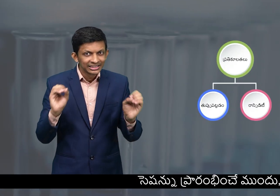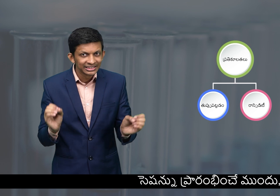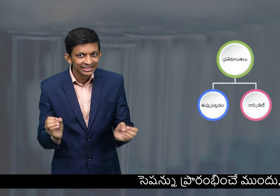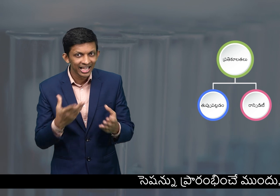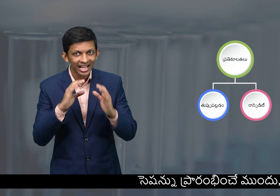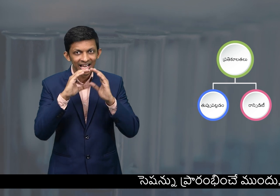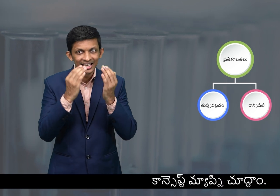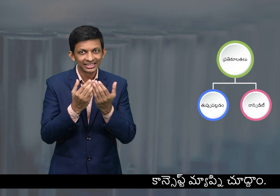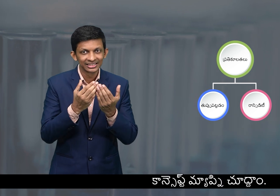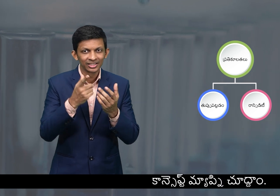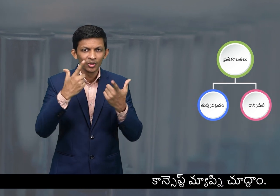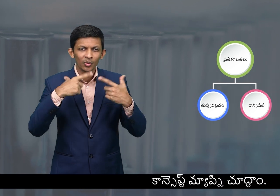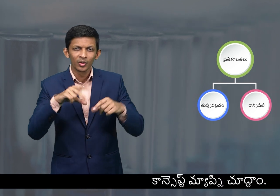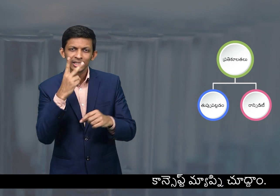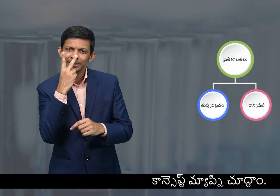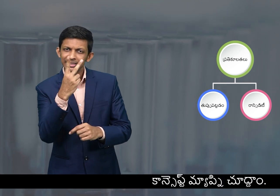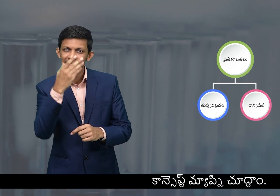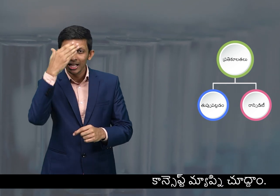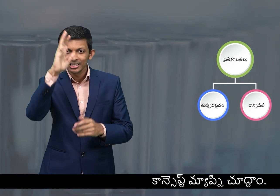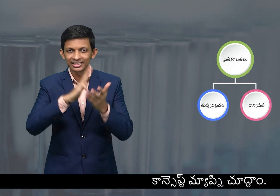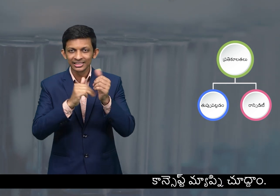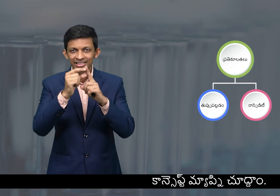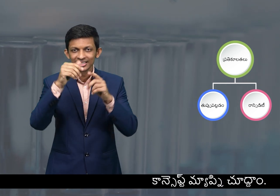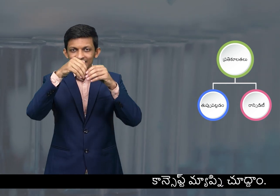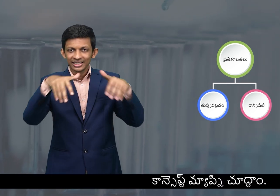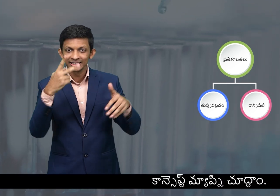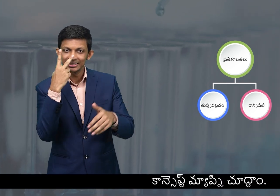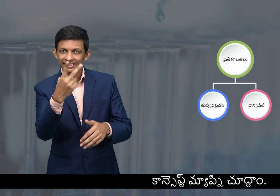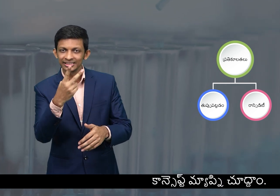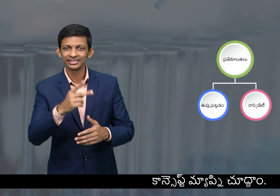సెషన్ను ప్రారంభించే ముందు కాన్సెప్ట్ మ్యాప్ను చూద్దాం.